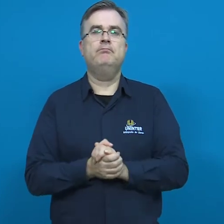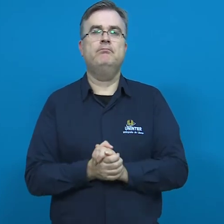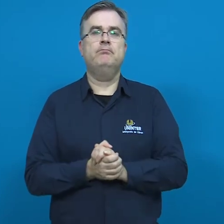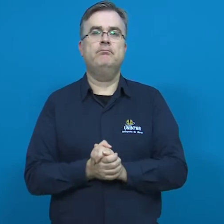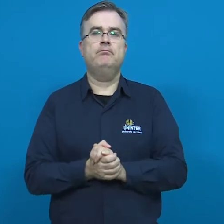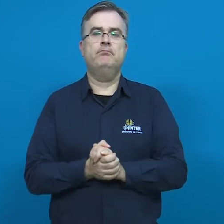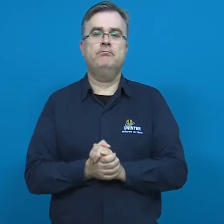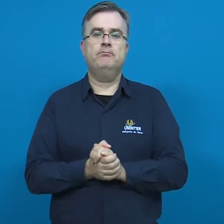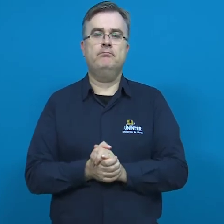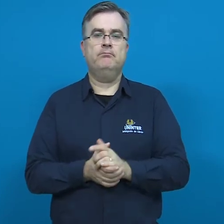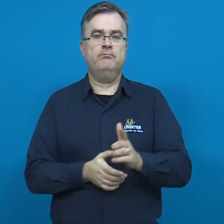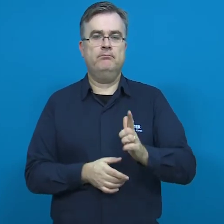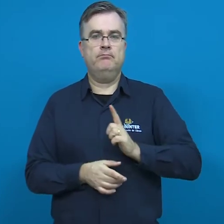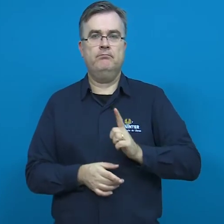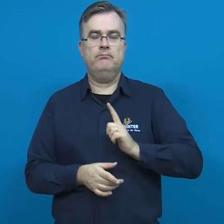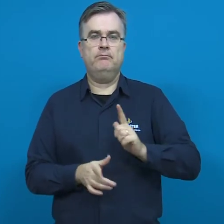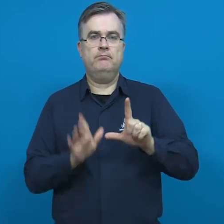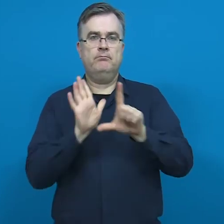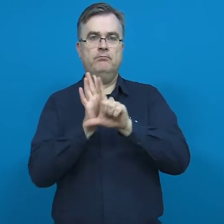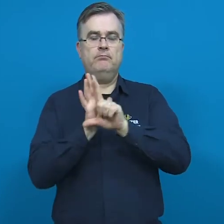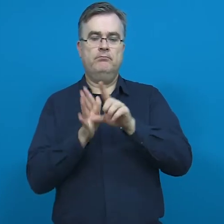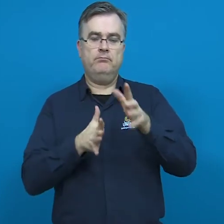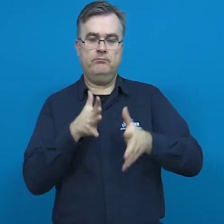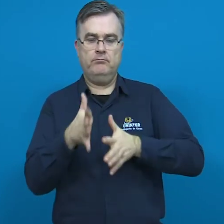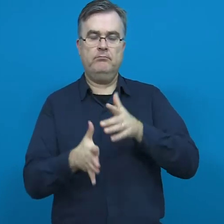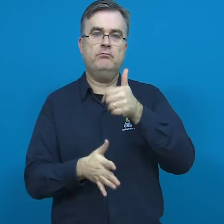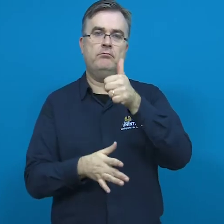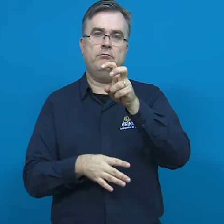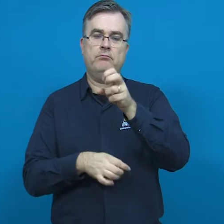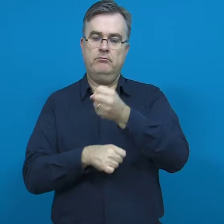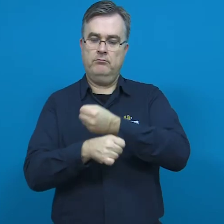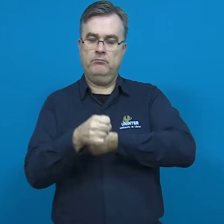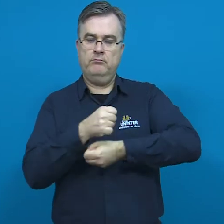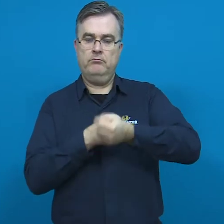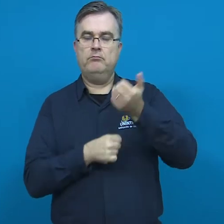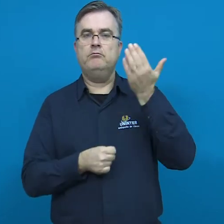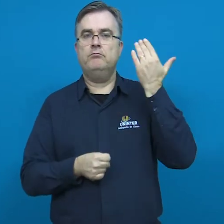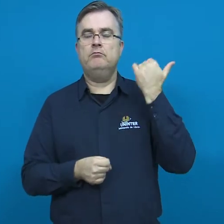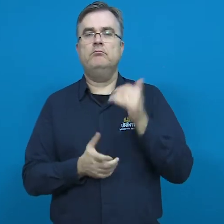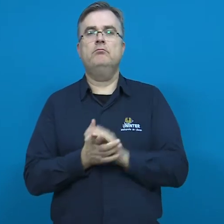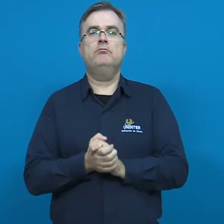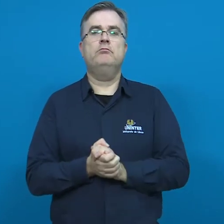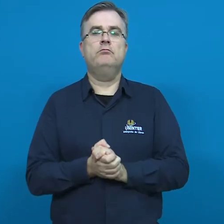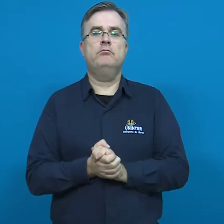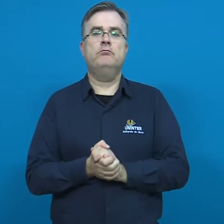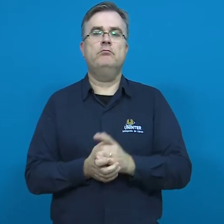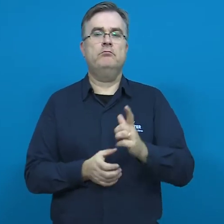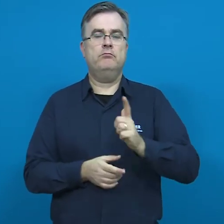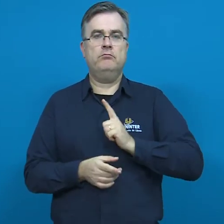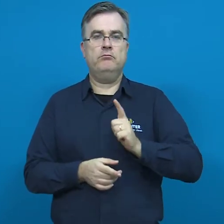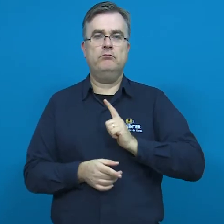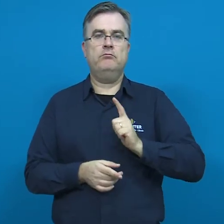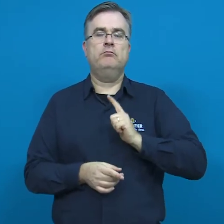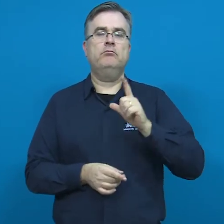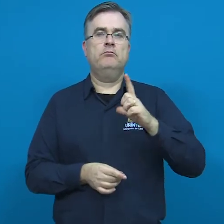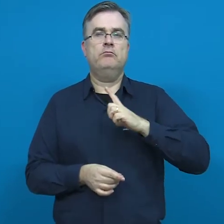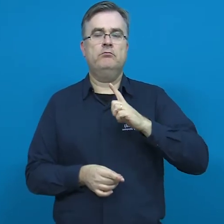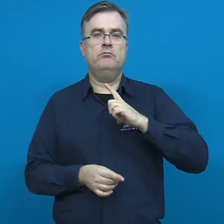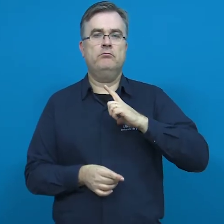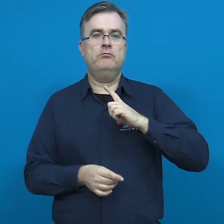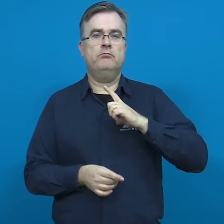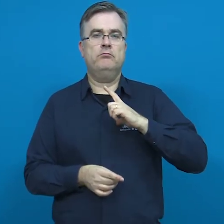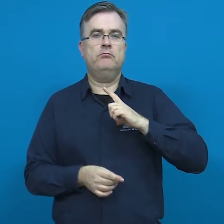legalmente, então nós já temos a Lei de Libras há 15 anos, né? Que